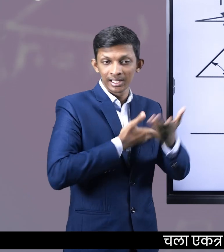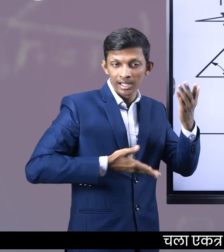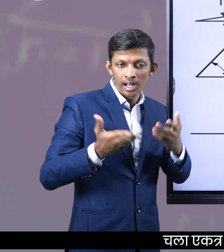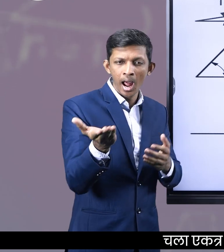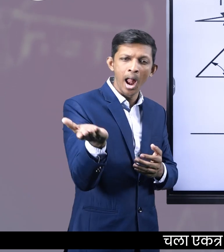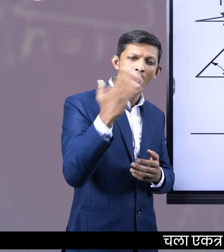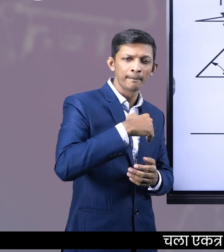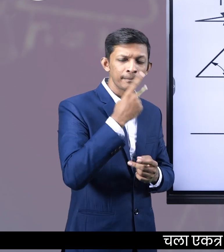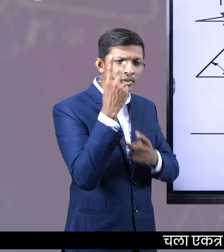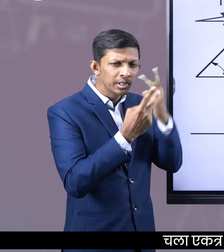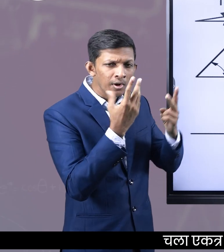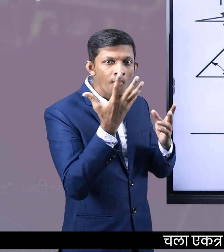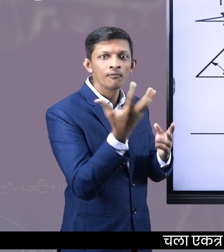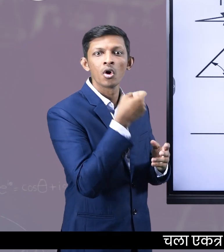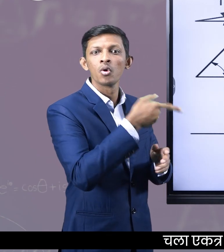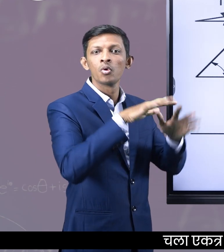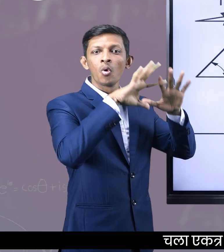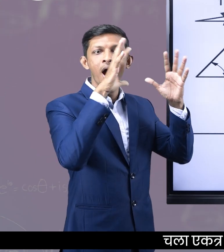चला एकत्र येऊन कोनांच्या जगात जाऊया.